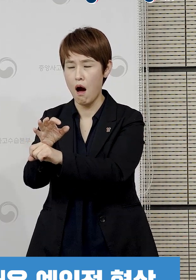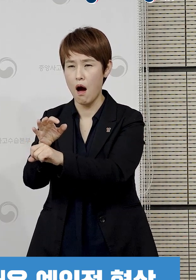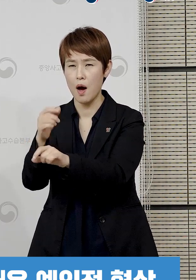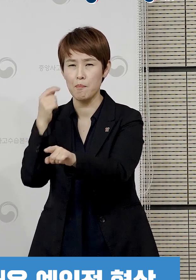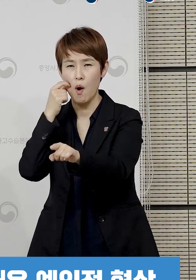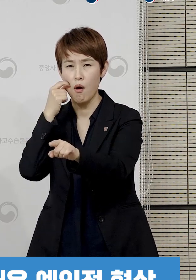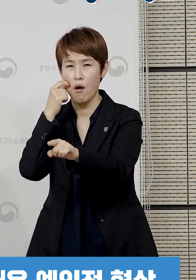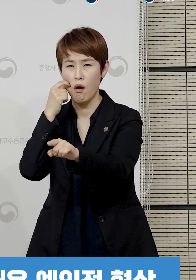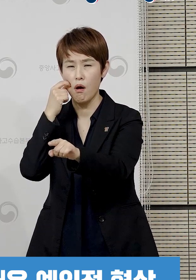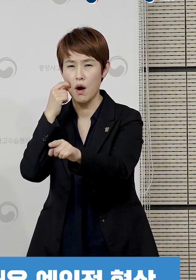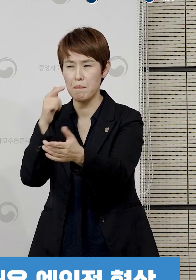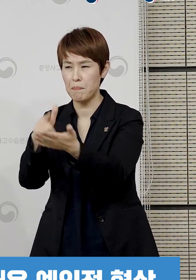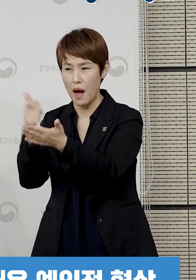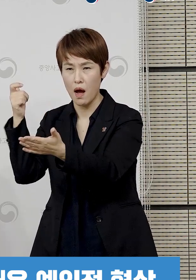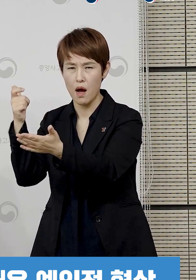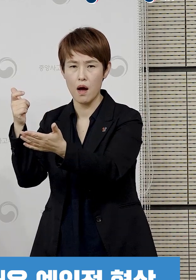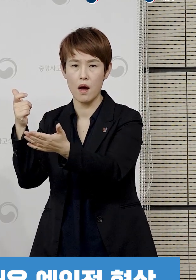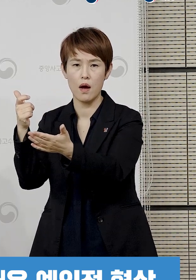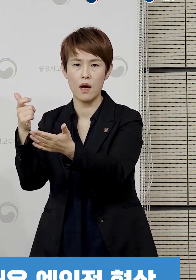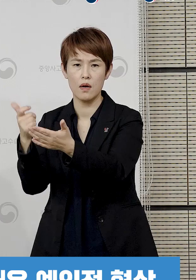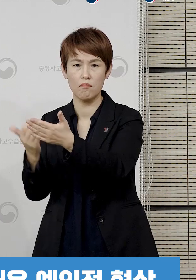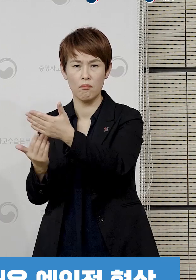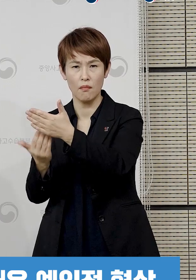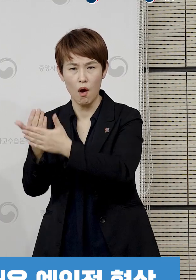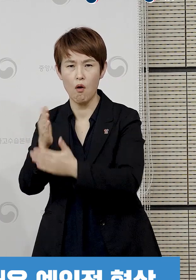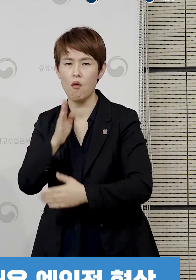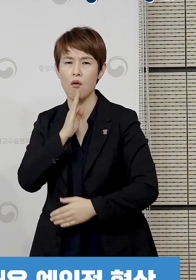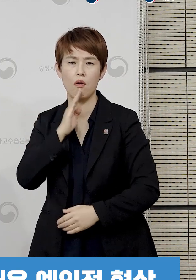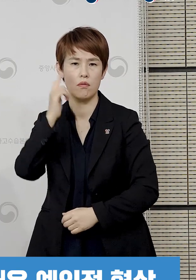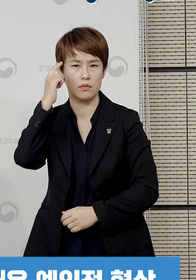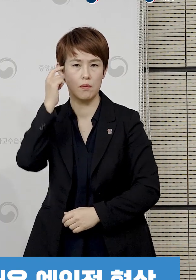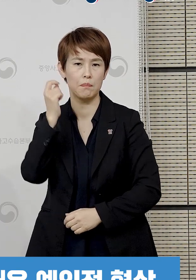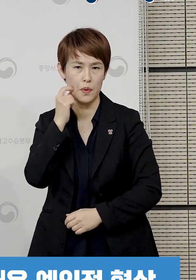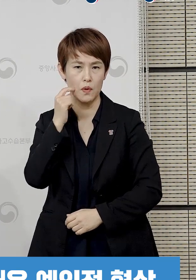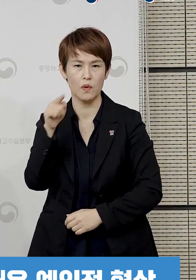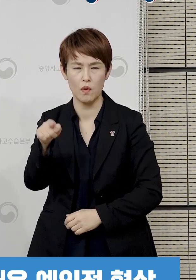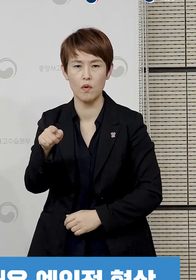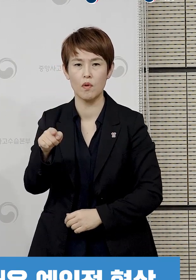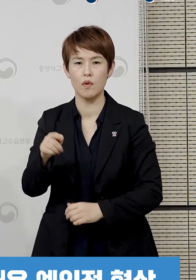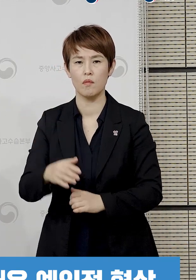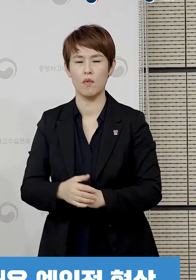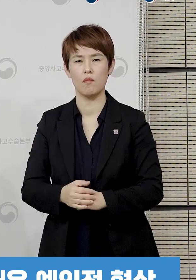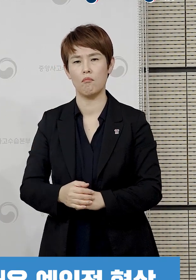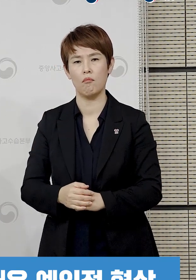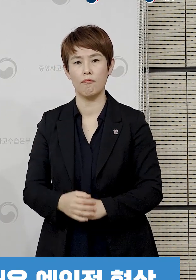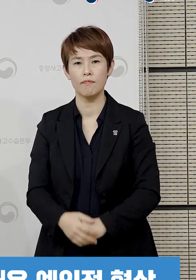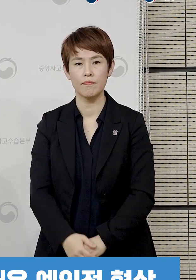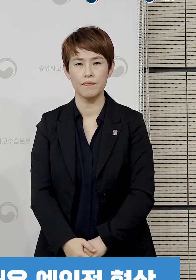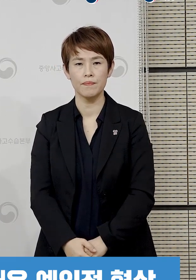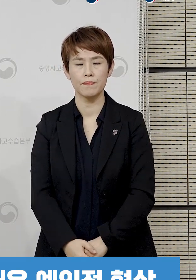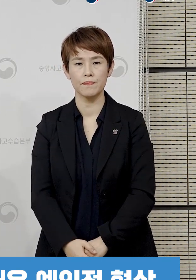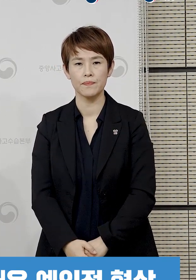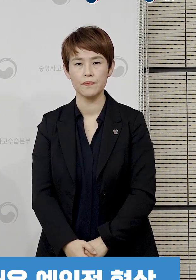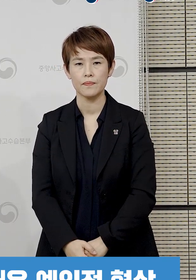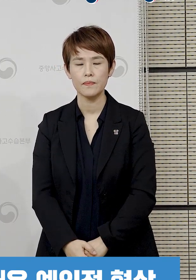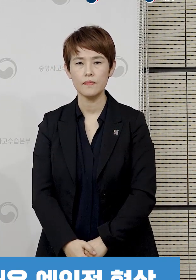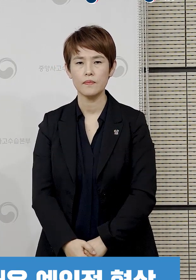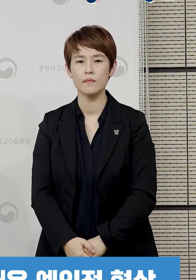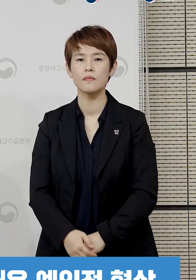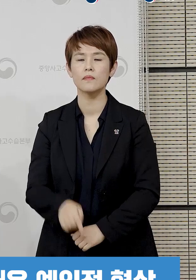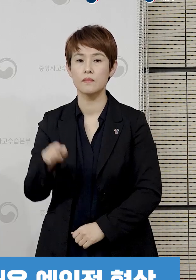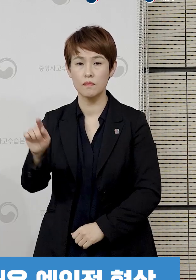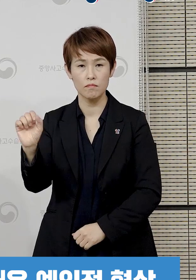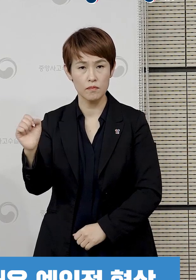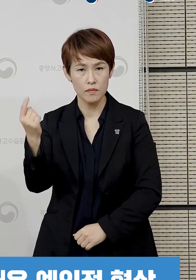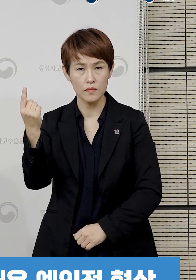어려운 이런 상황이 발생하고 있는 것은 매우 예외적인 현상이라고 평가를 하고 있습니다. 따라서 이 부분에